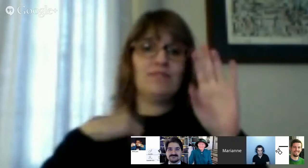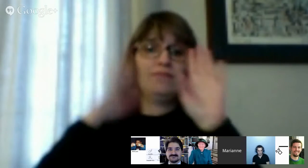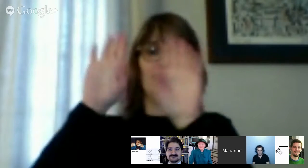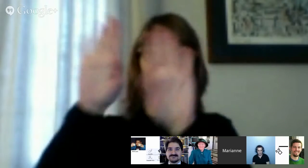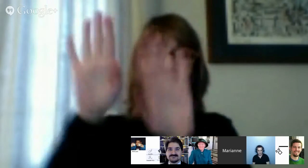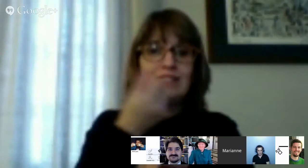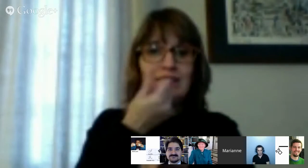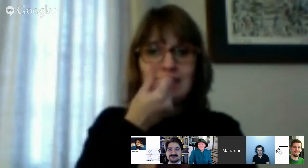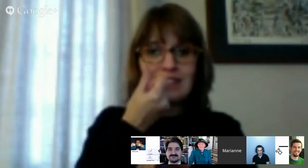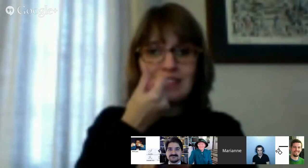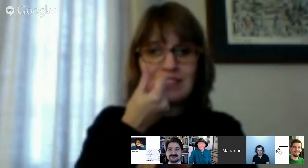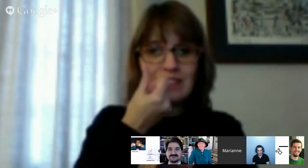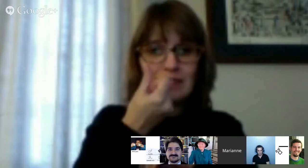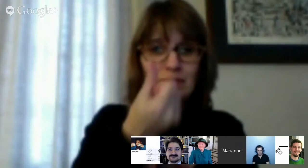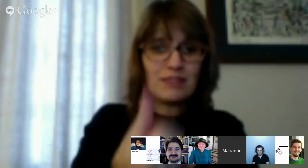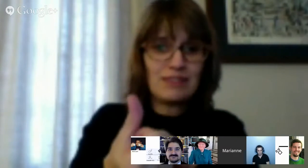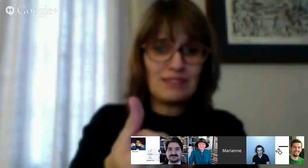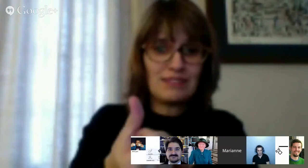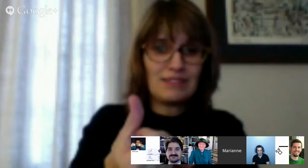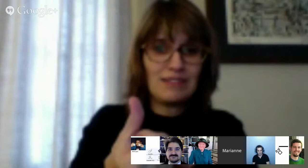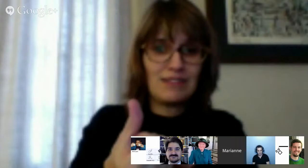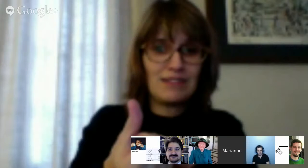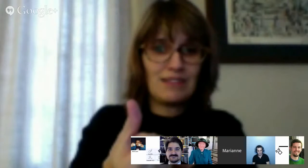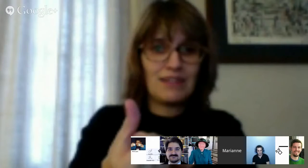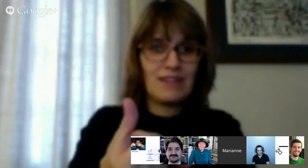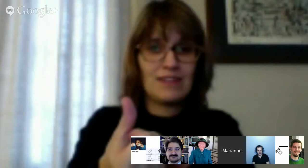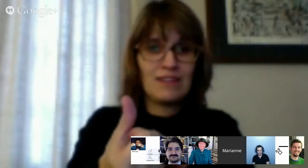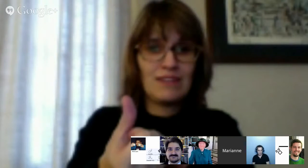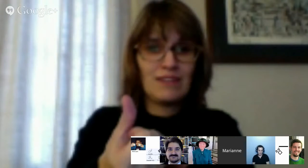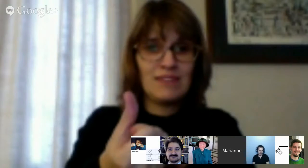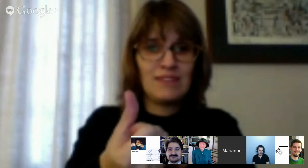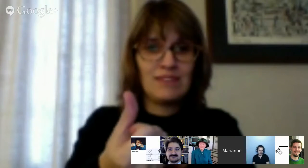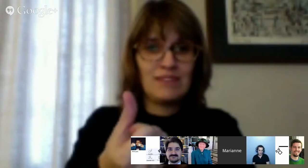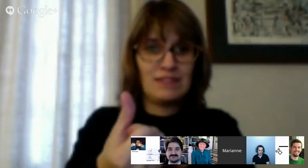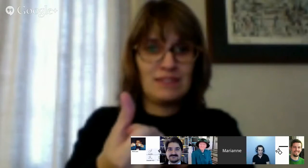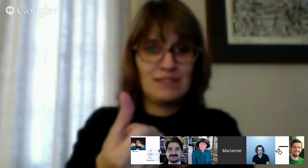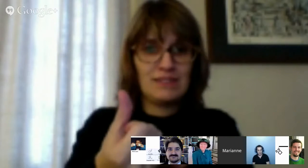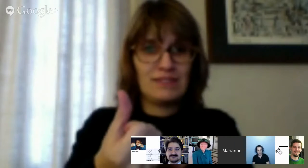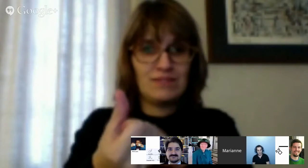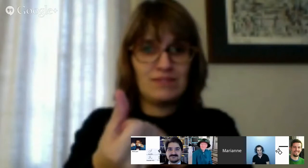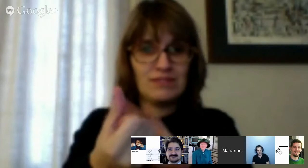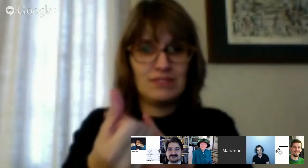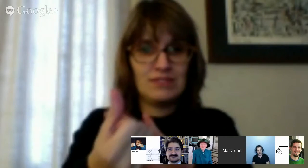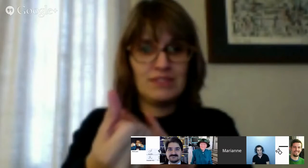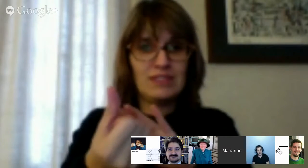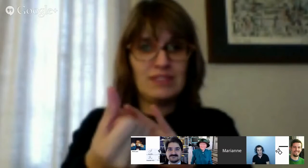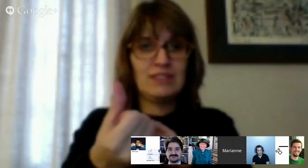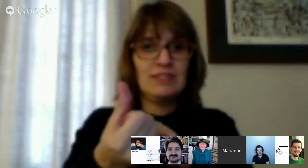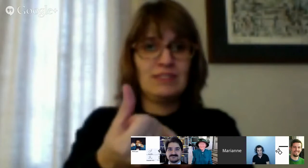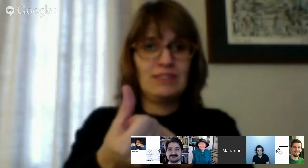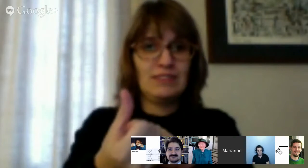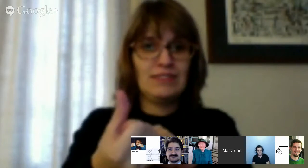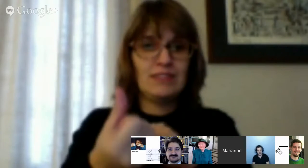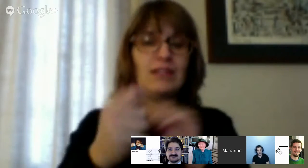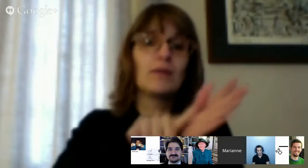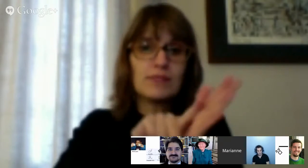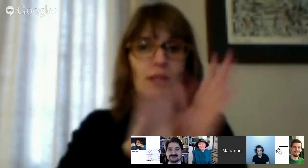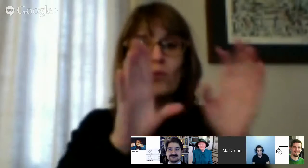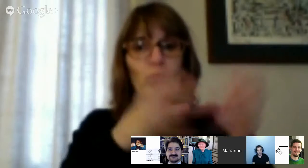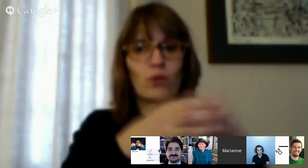Então, temos uma tabela. Eu fiquei na França seis meses.